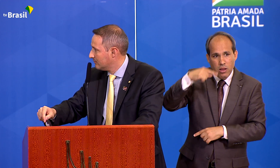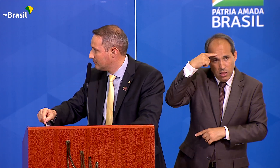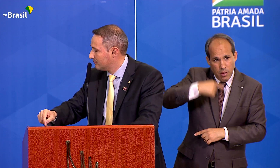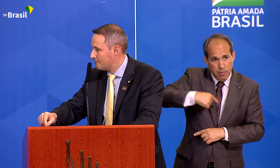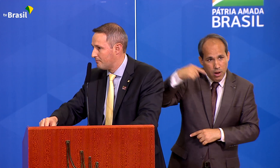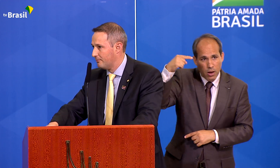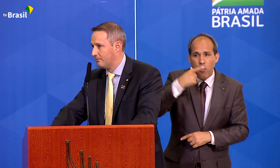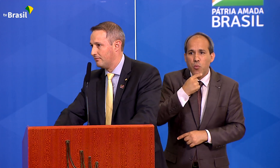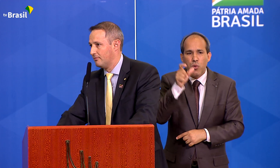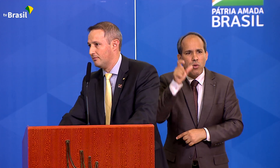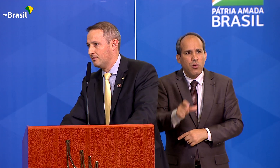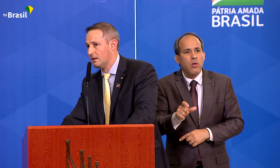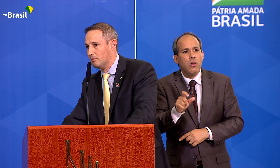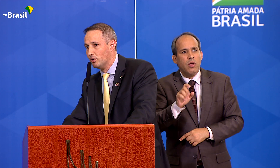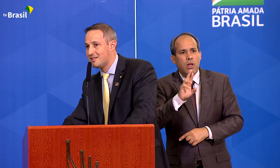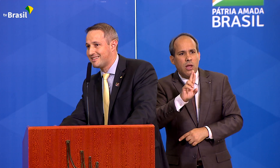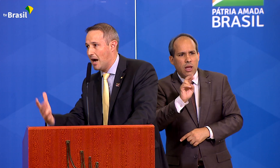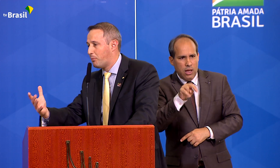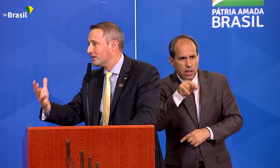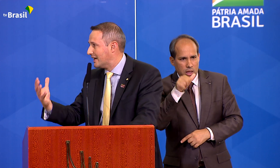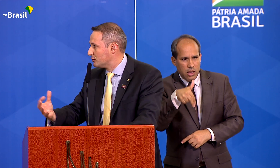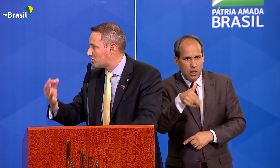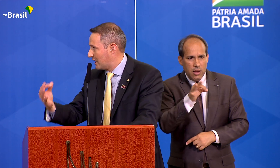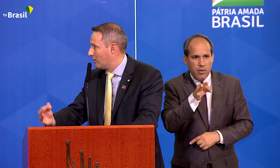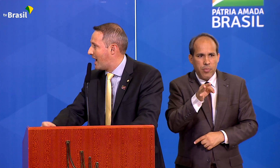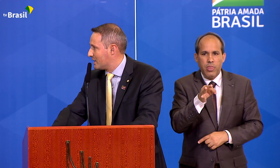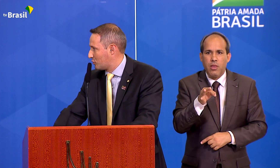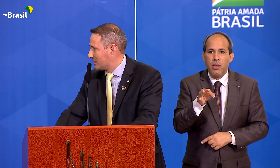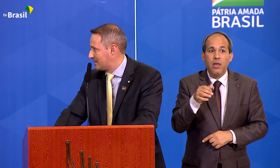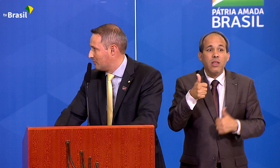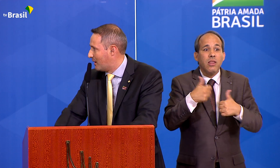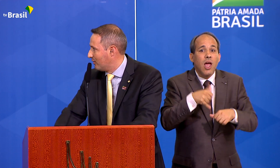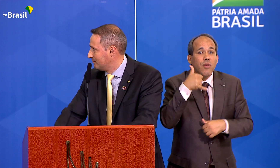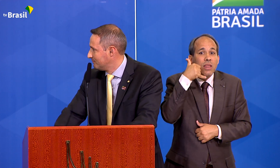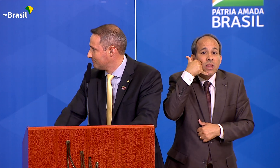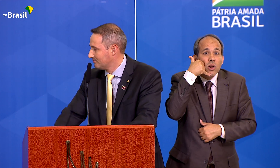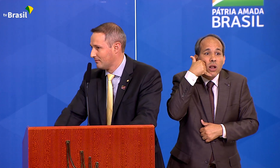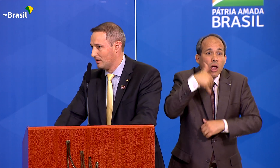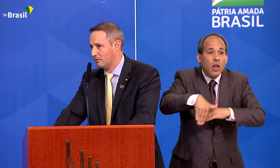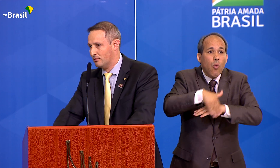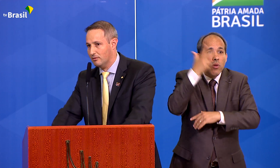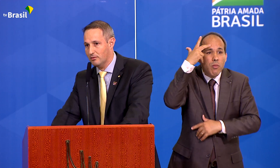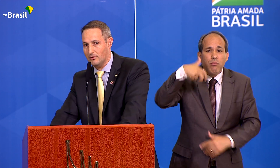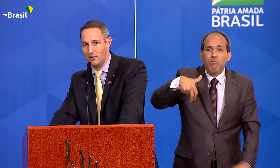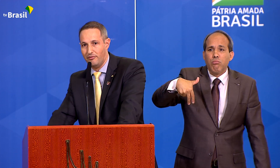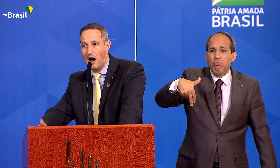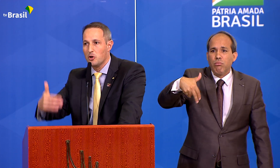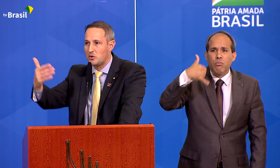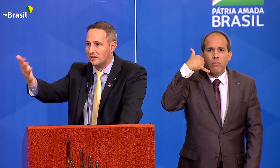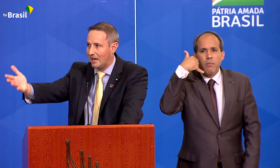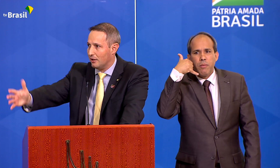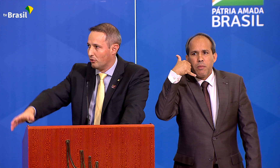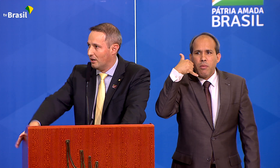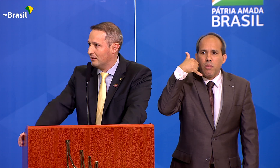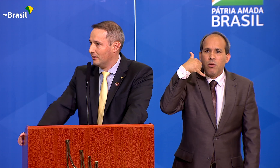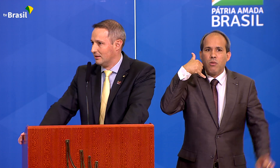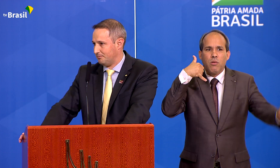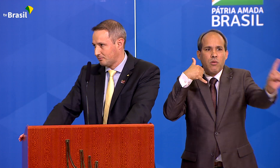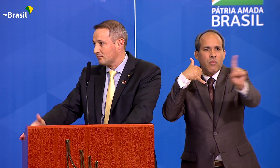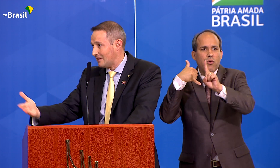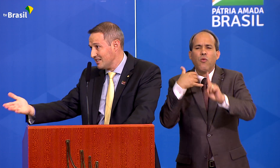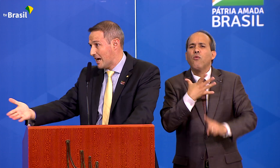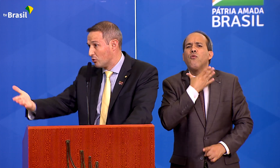Loureiro eu curti está cortando um celular nas ruas em São Paulo um falso